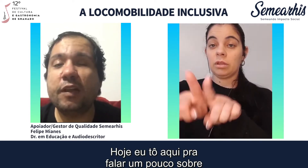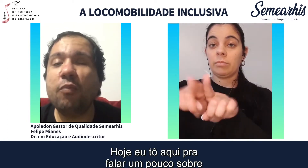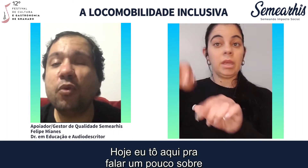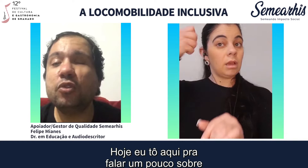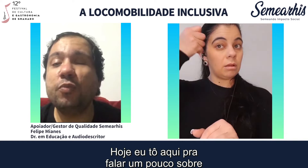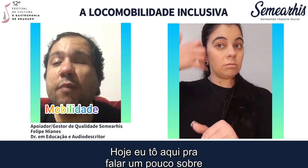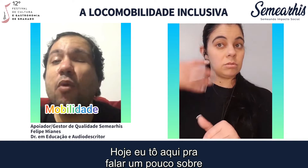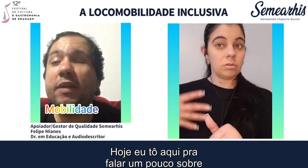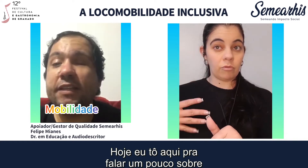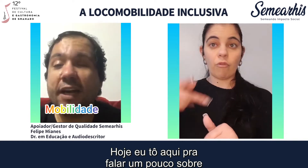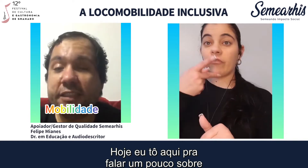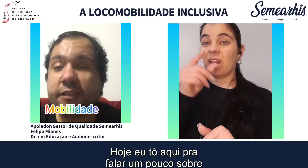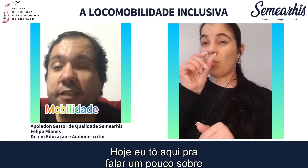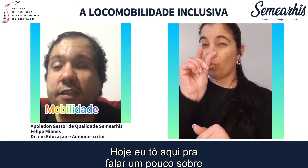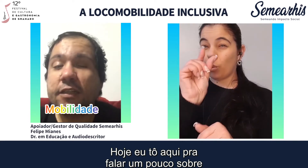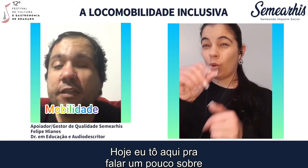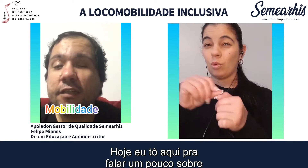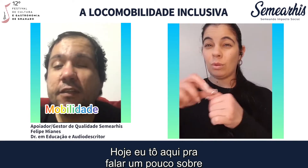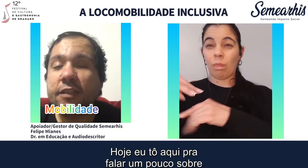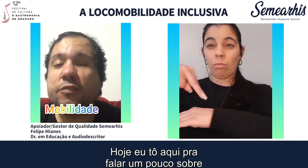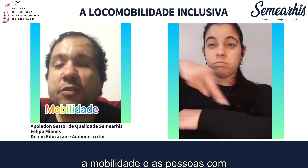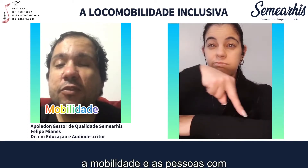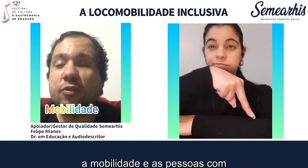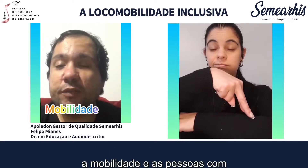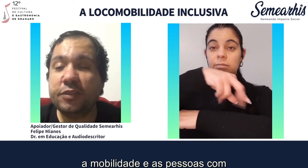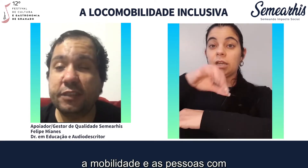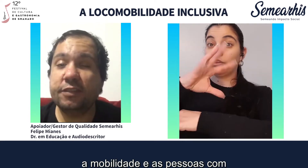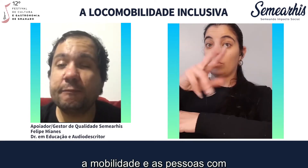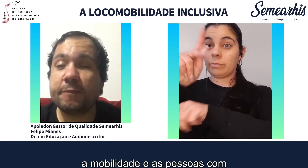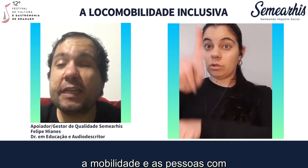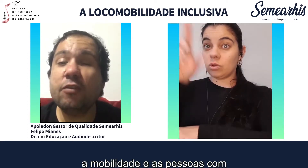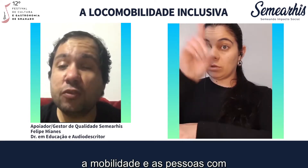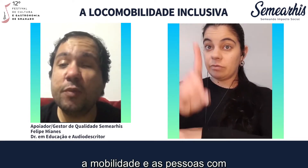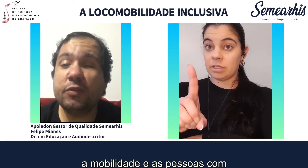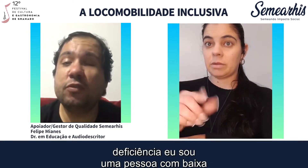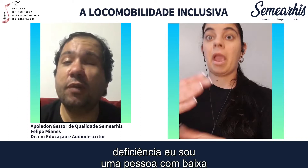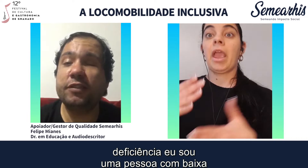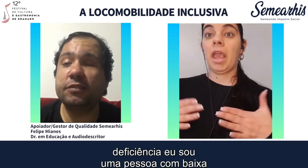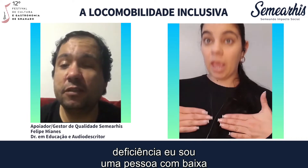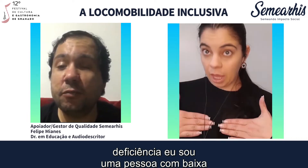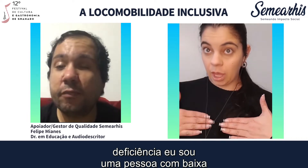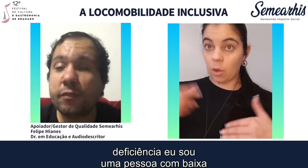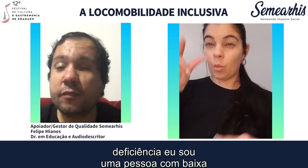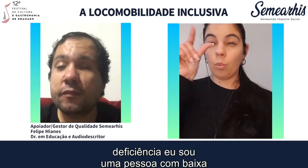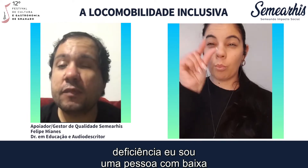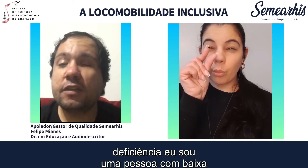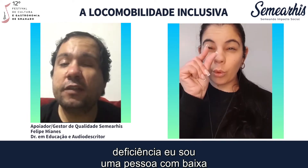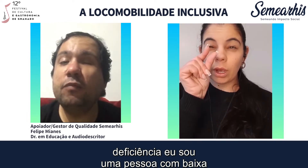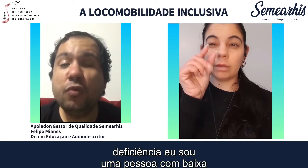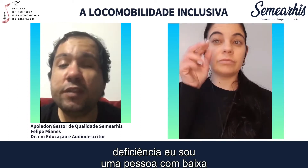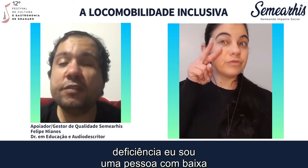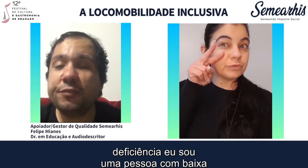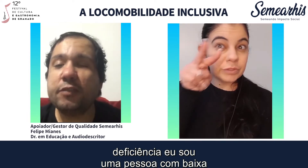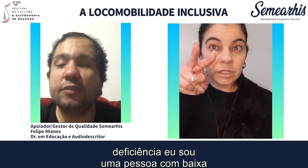para falar um pouco sobre a mobilidade e as pessoas com deficiência. Eu sou uma pessoa com baixa visão,